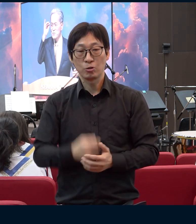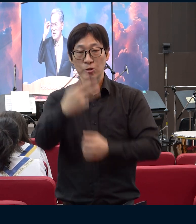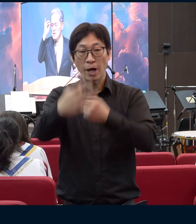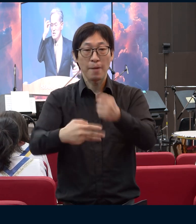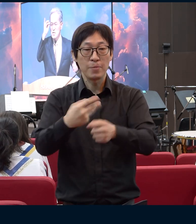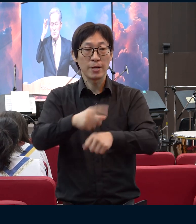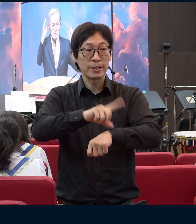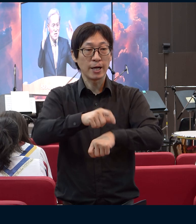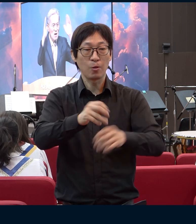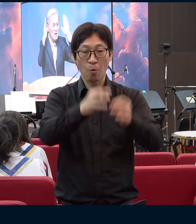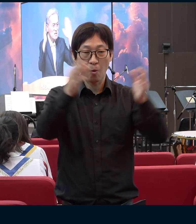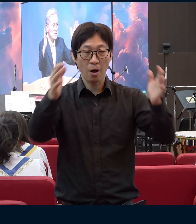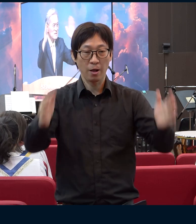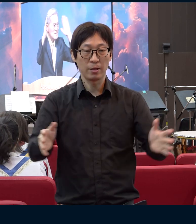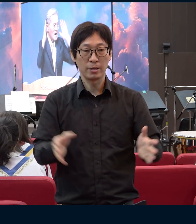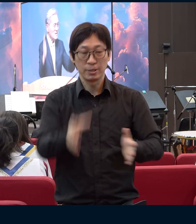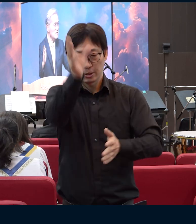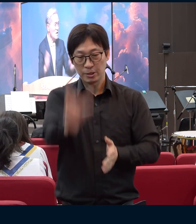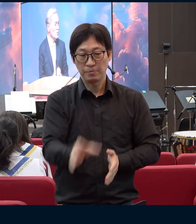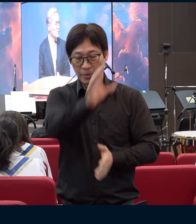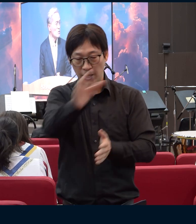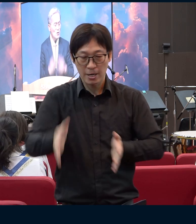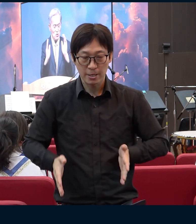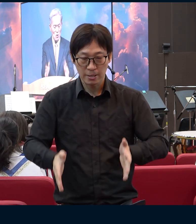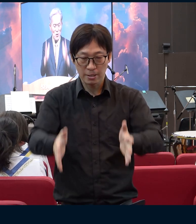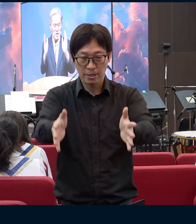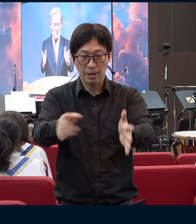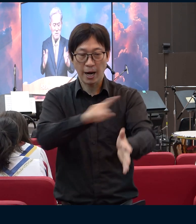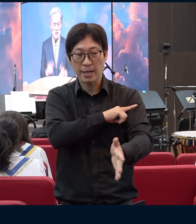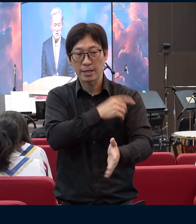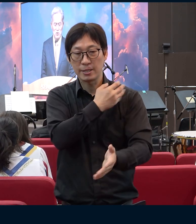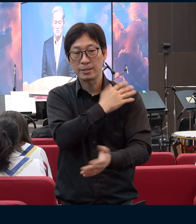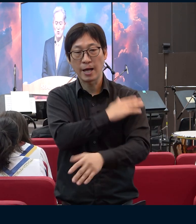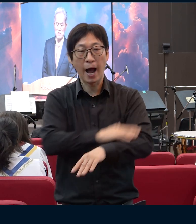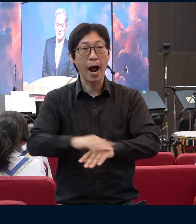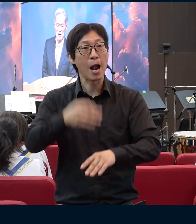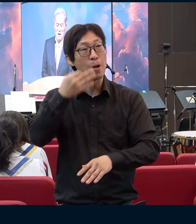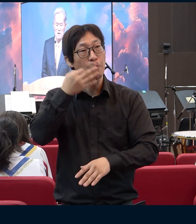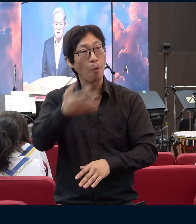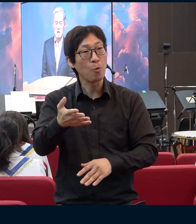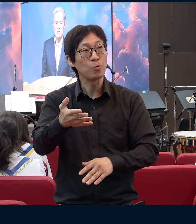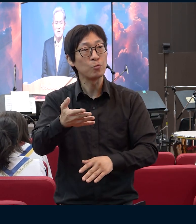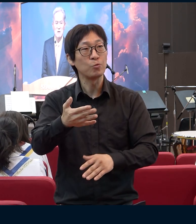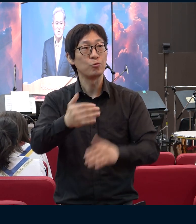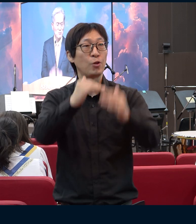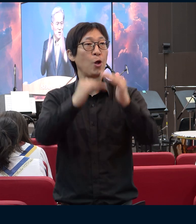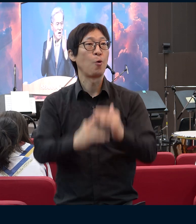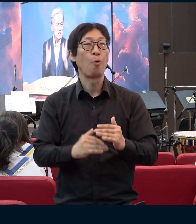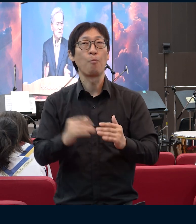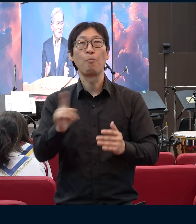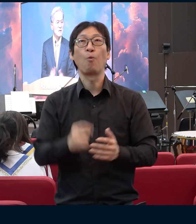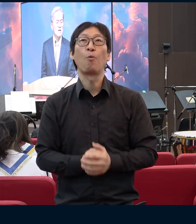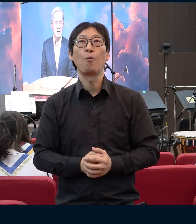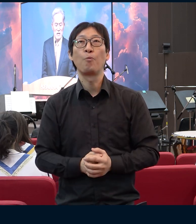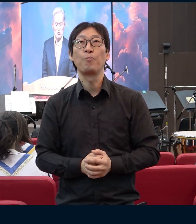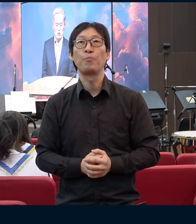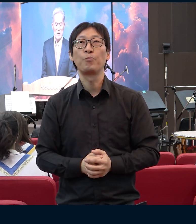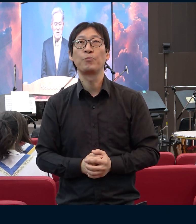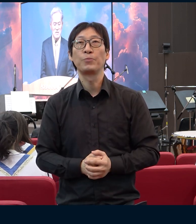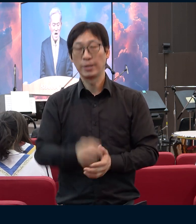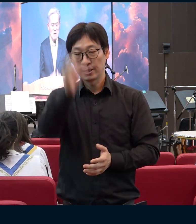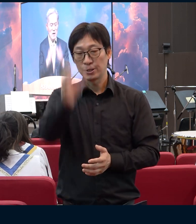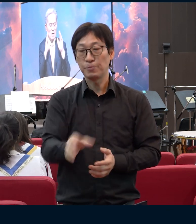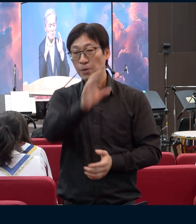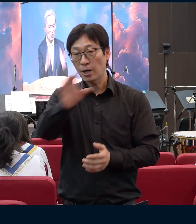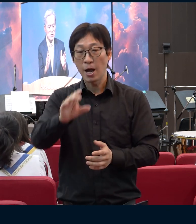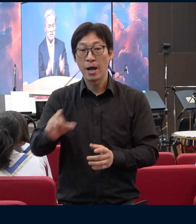중에서 그 십자가의 길을 가장 잘 보여준 최고의 핵심, 그것이 무엇인가? 십자가의 길이라고 하는